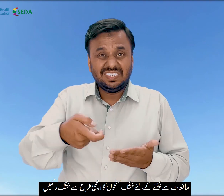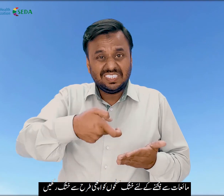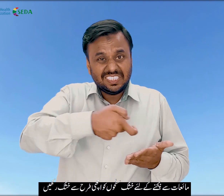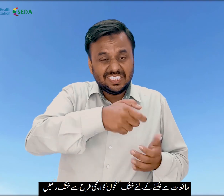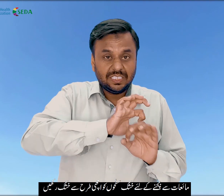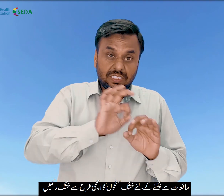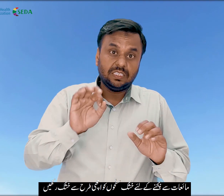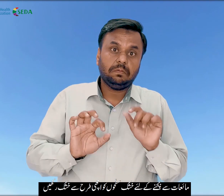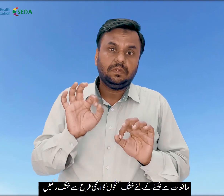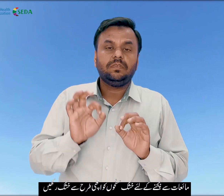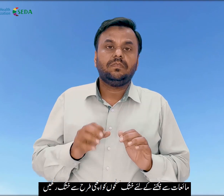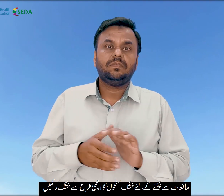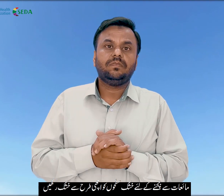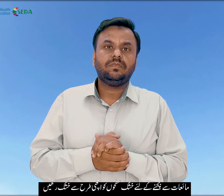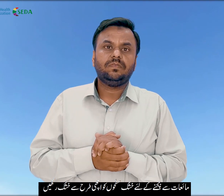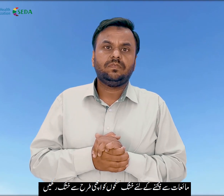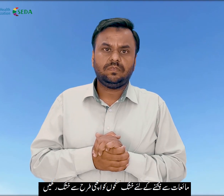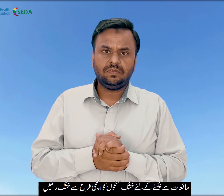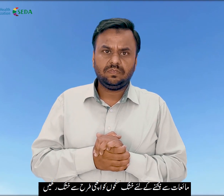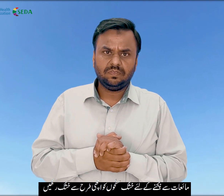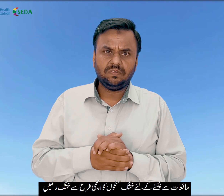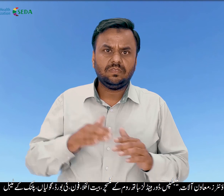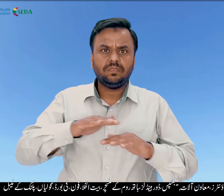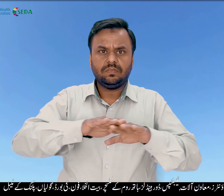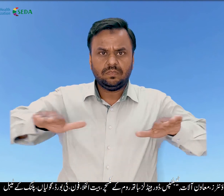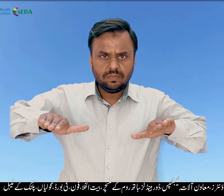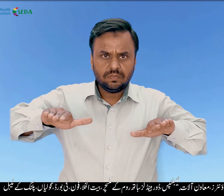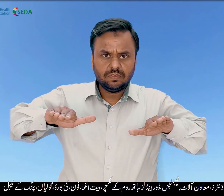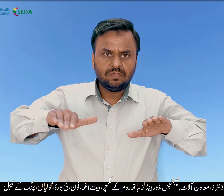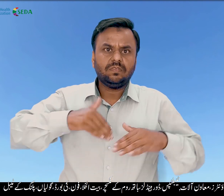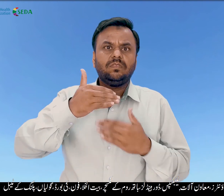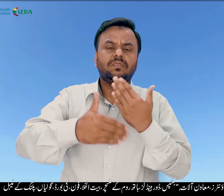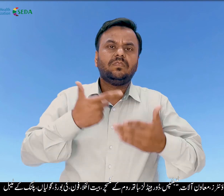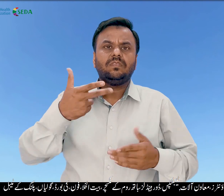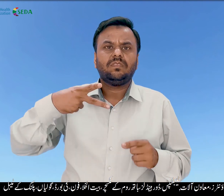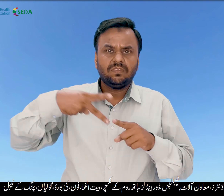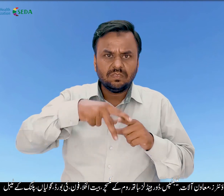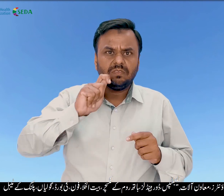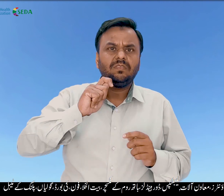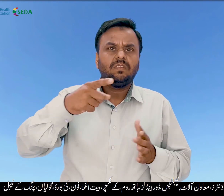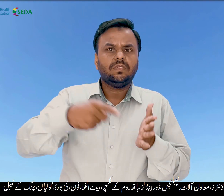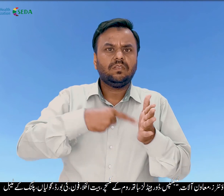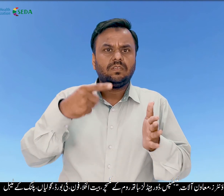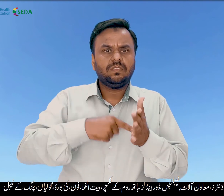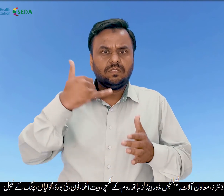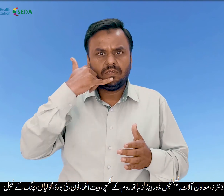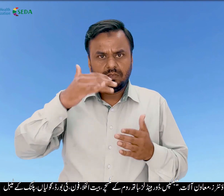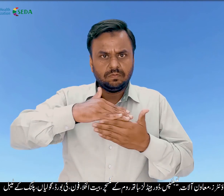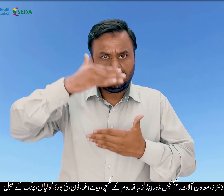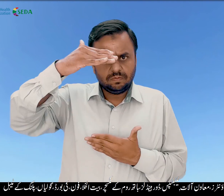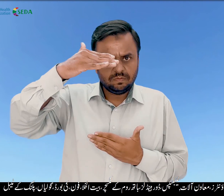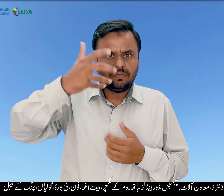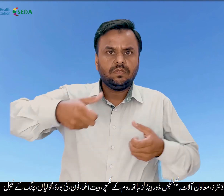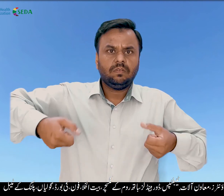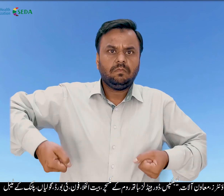اچھی طرح سے خشک رکھیں۔ کاؤنٹرز، معاون آلات، ٹیبلٹس، ڈور